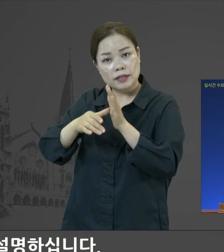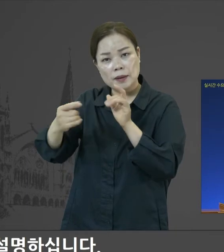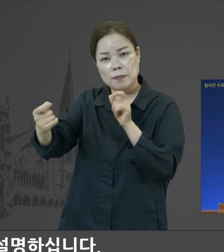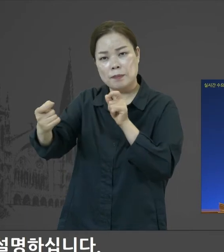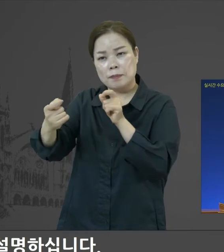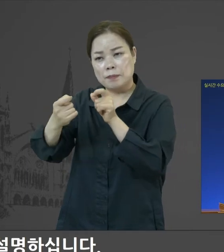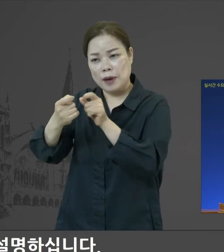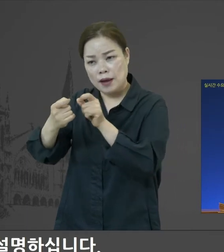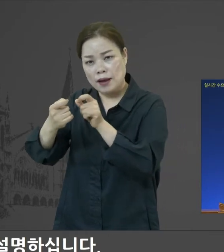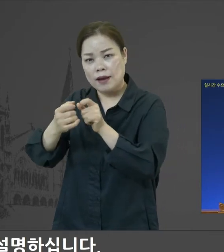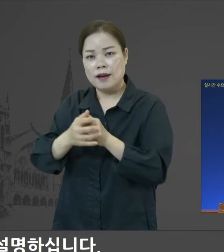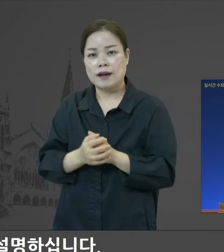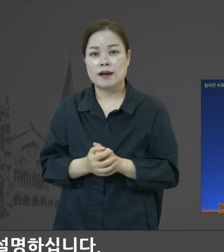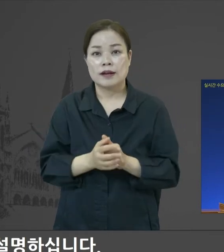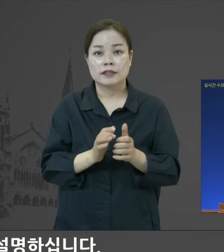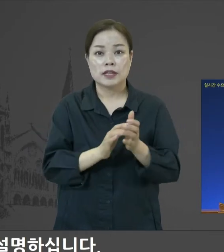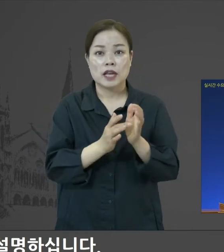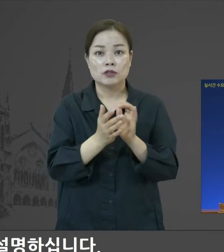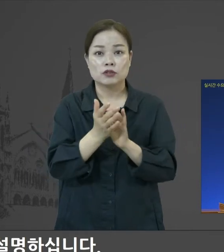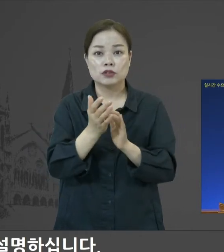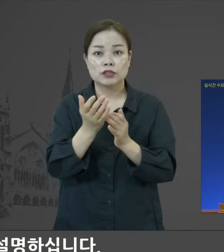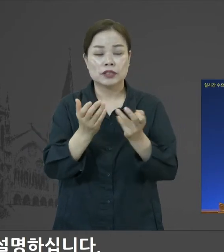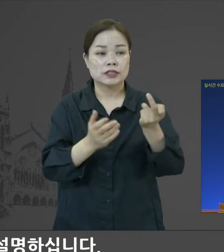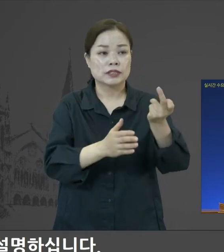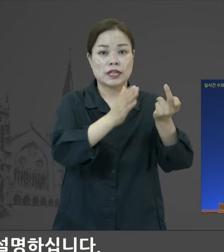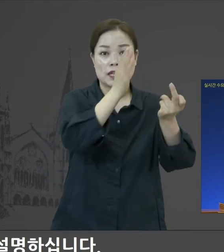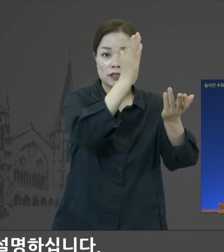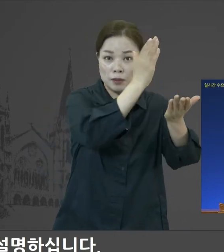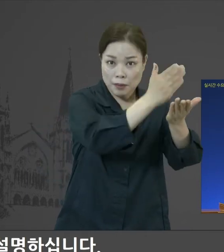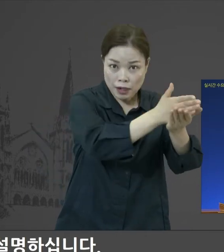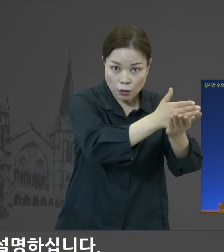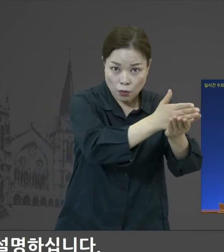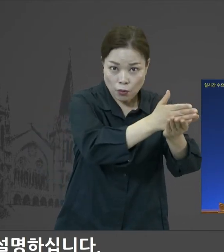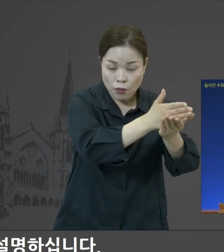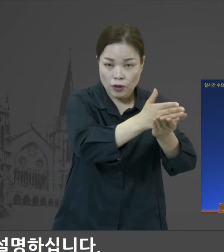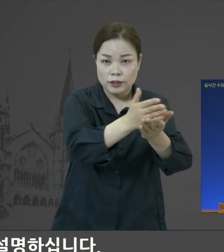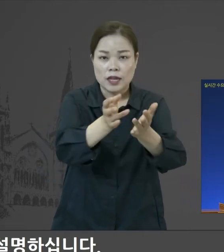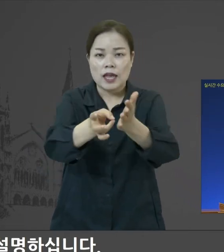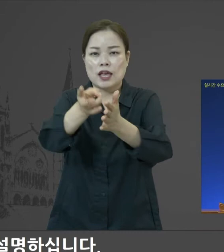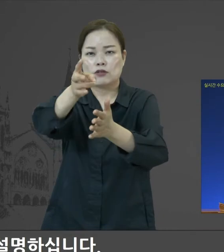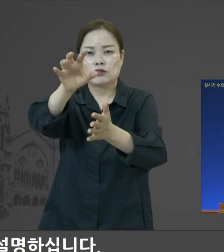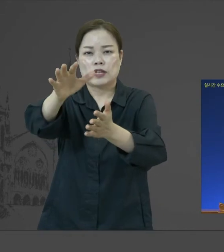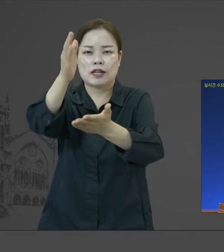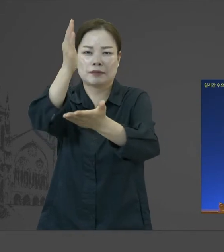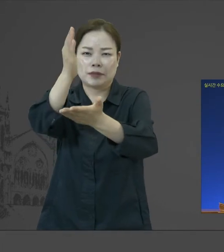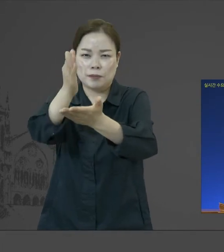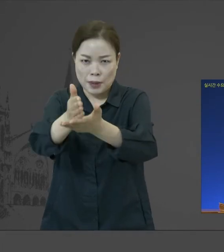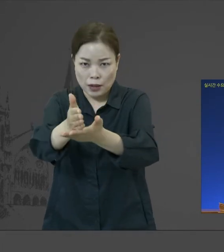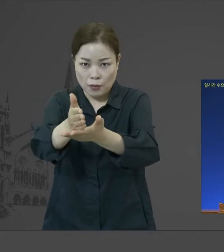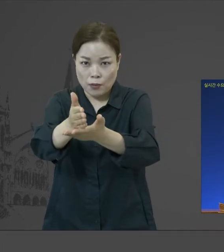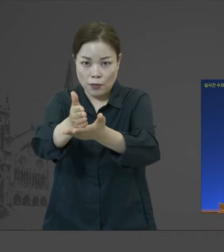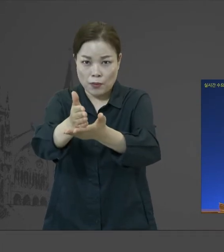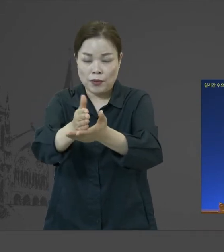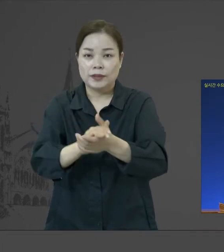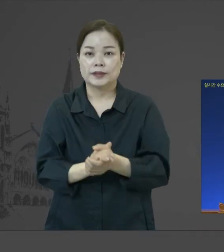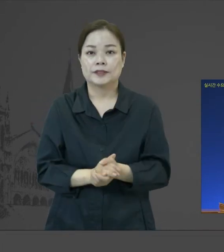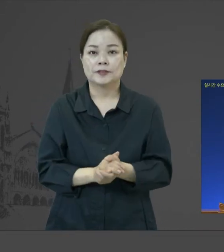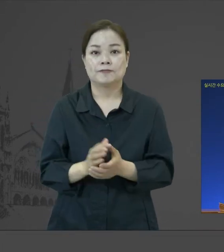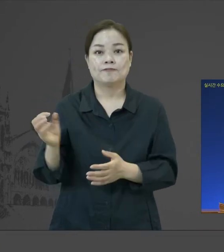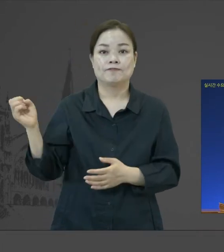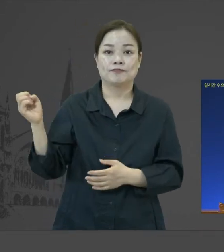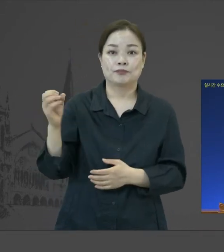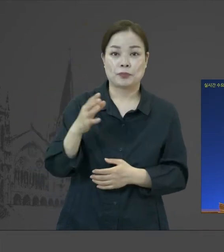이르리라. 예수님께서는 이 산에서도 말고 예루살렘에서도 말고 이렇게